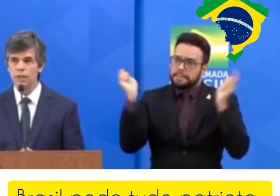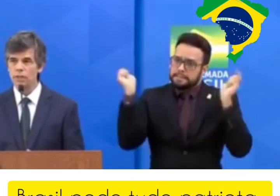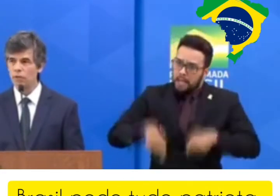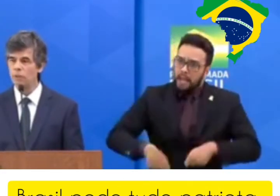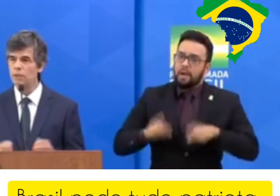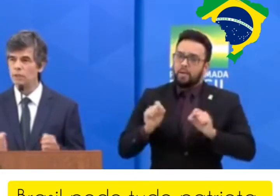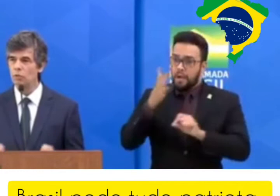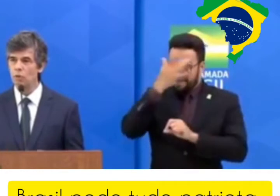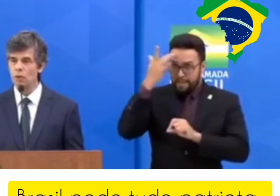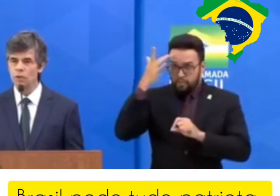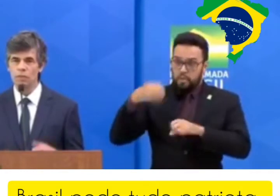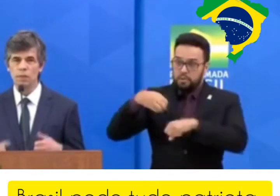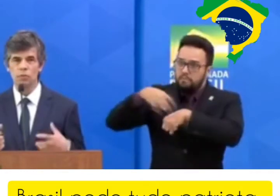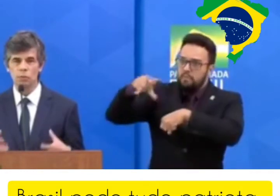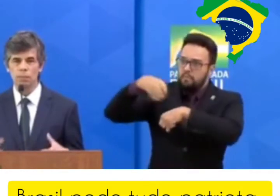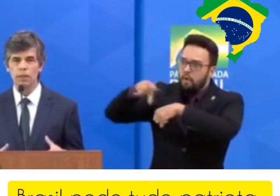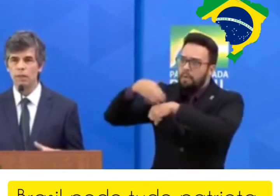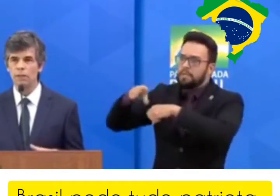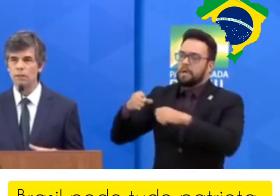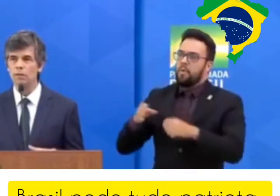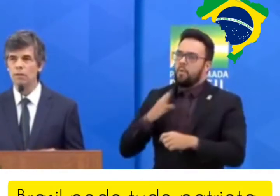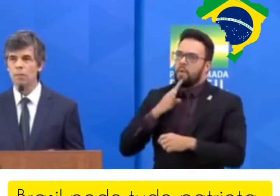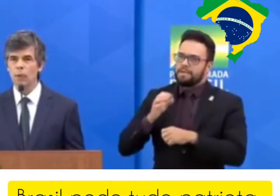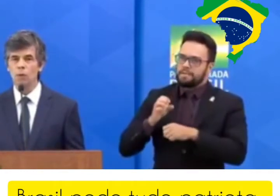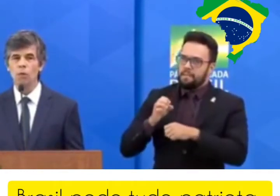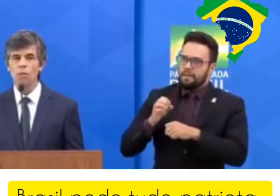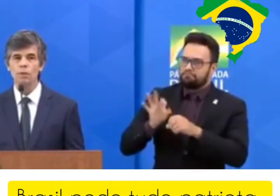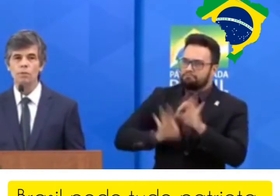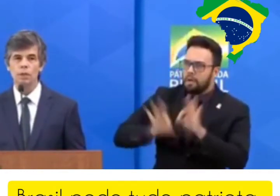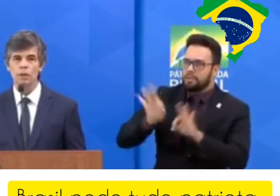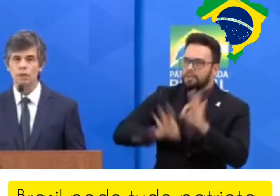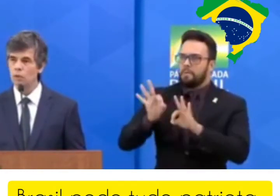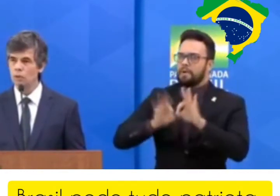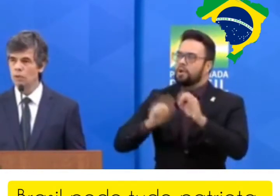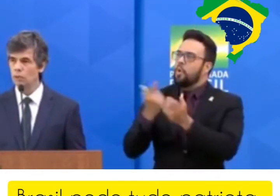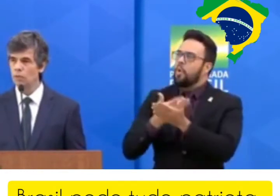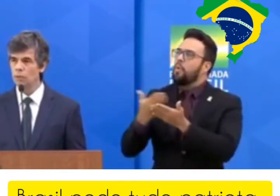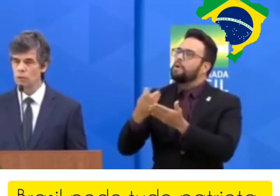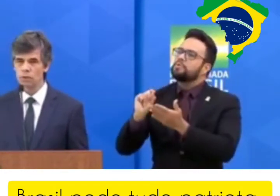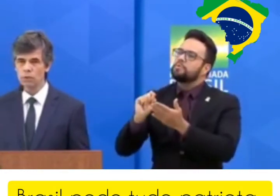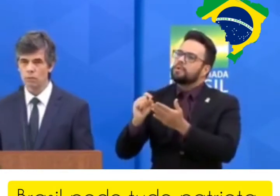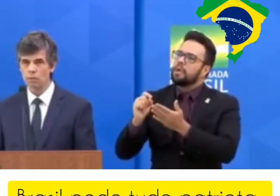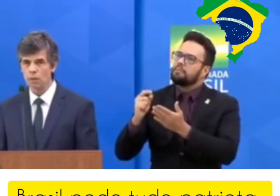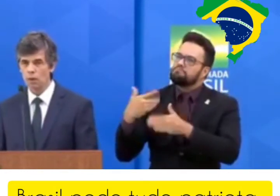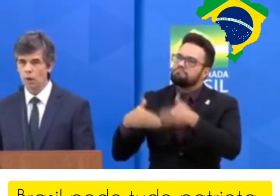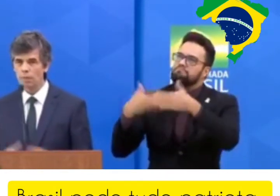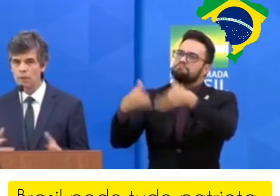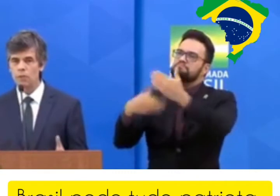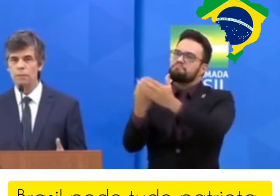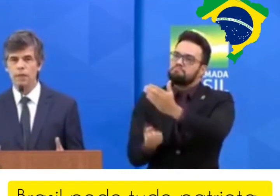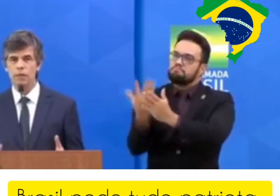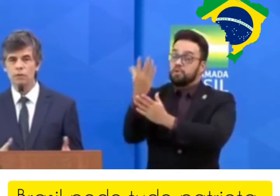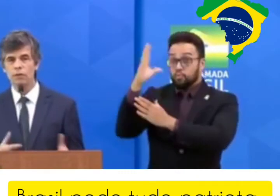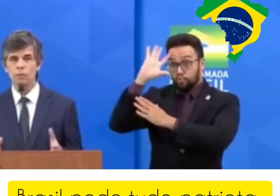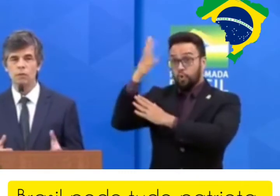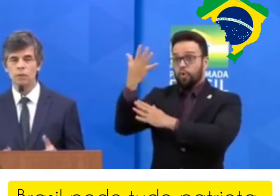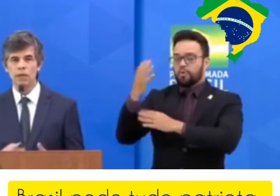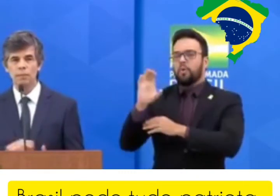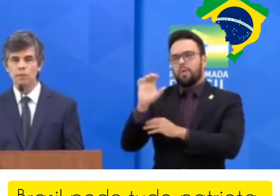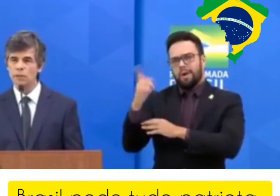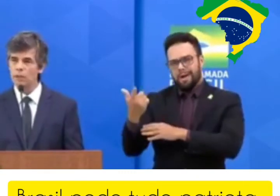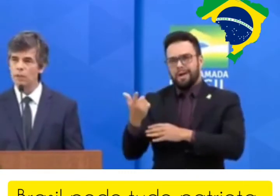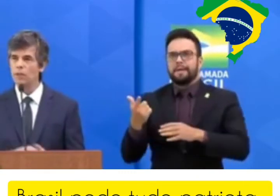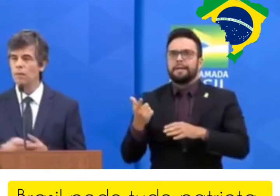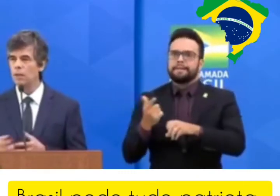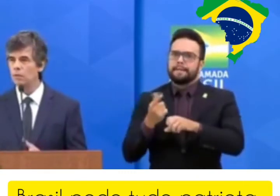pessoas, através da informação, do conhecimento, do planejamento, o começo da construção de uma solução. É óbvio que a gente espera que isso venha muito